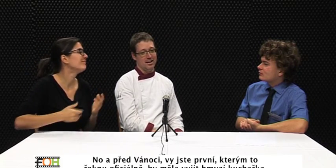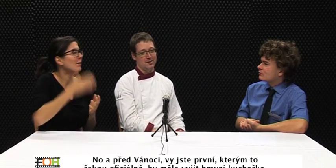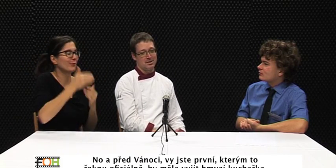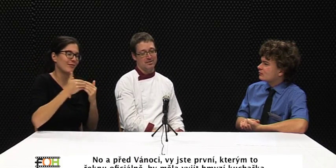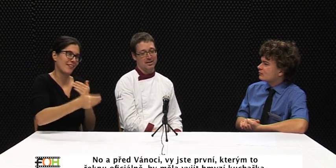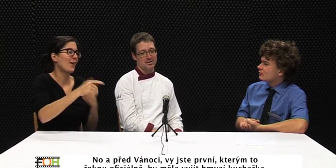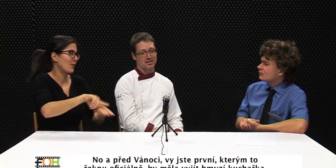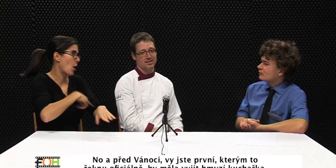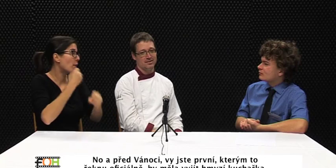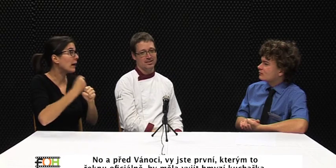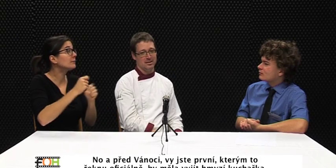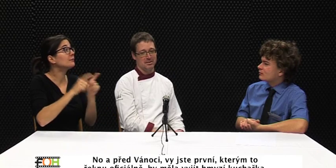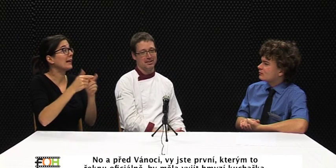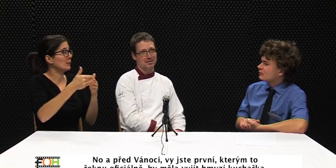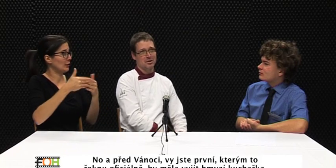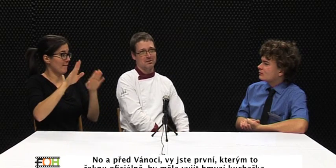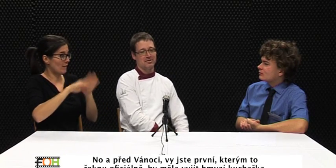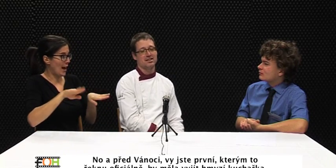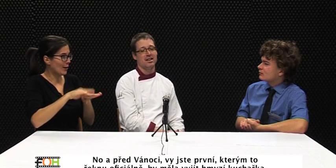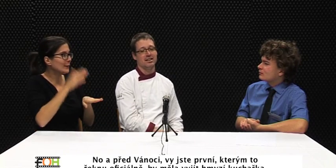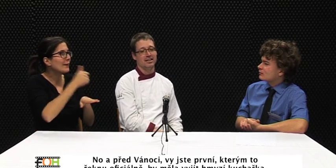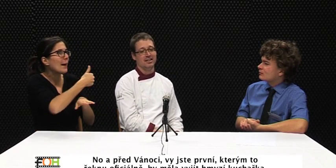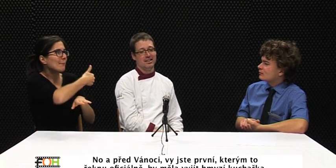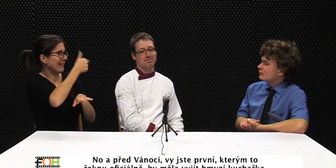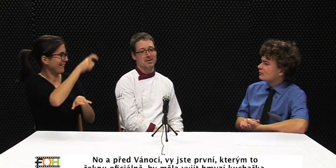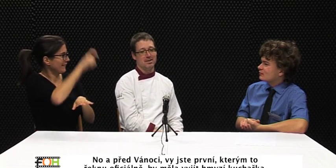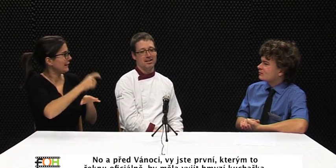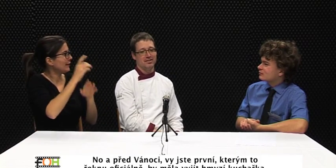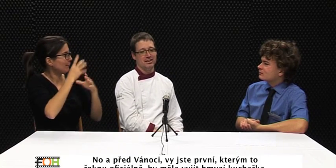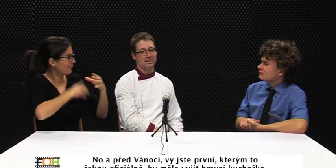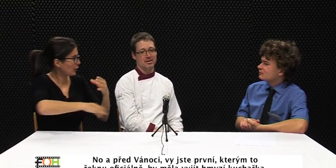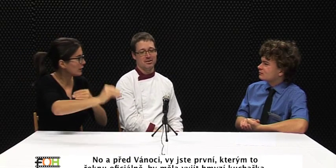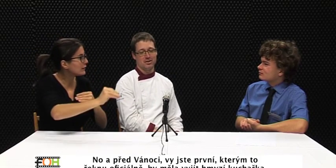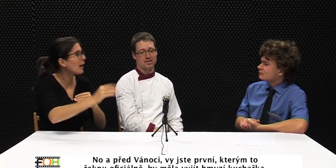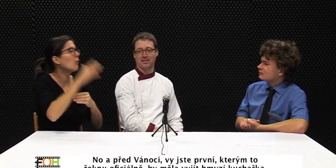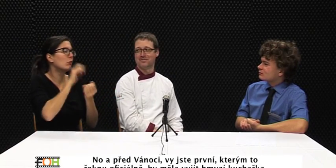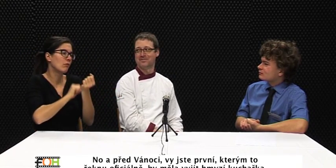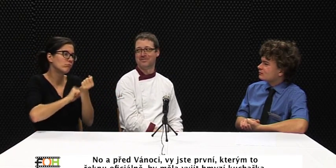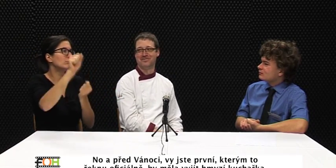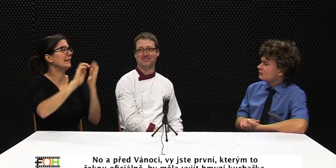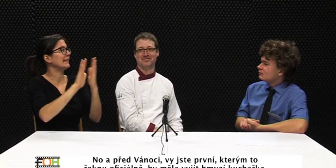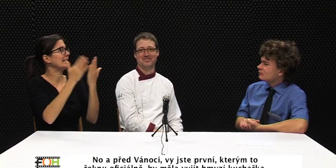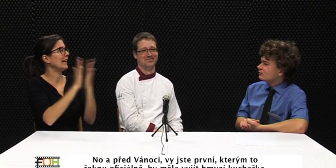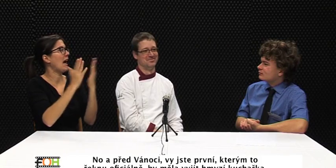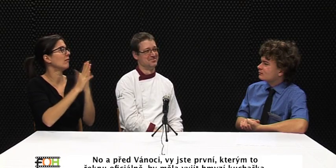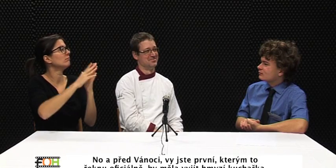No a před Vánoci, vy jste první, kterým to řeknu oficiálně, by měla vyjít hmyzí kuchařka.